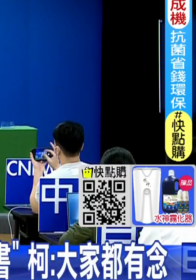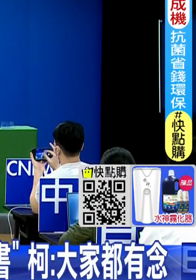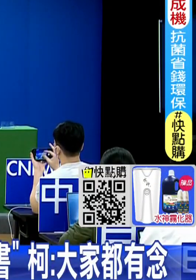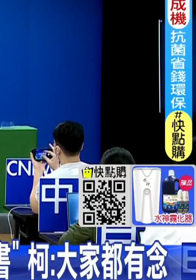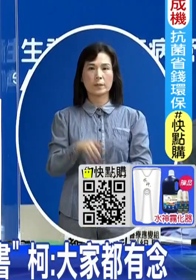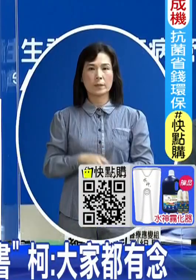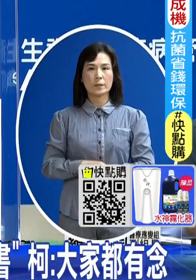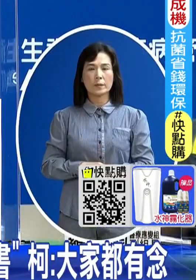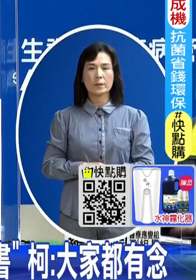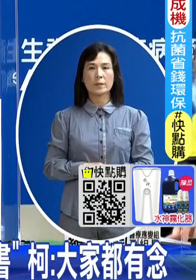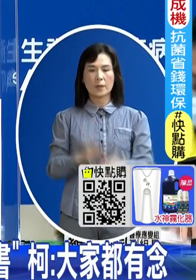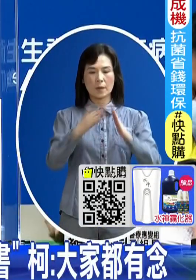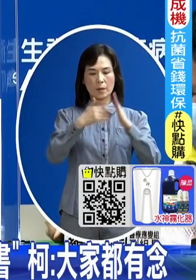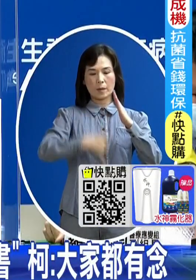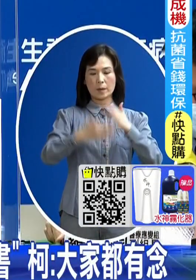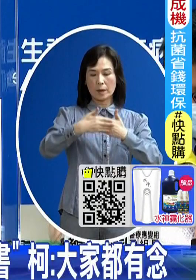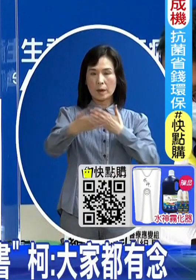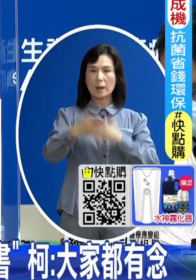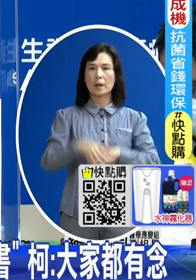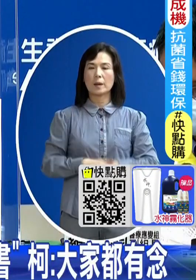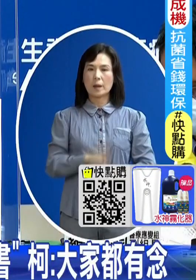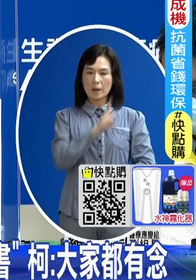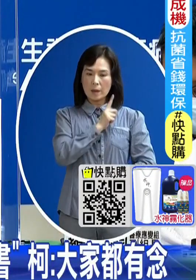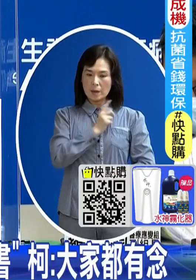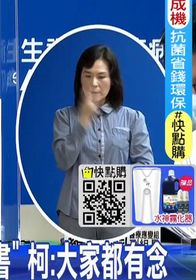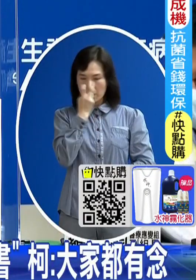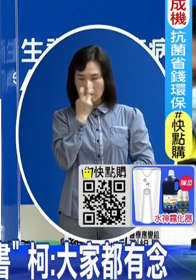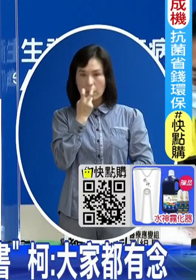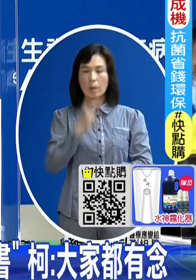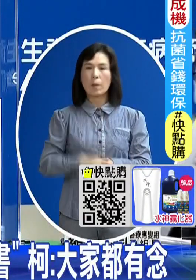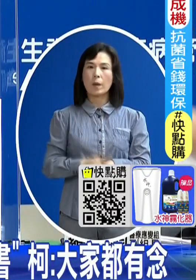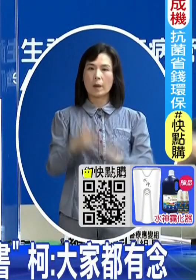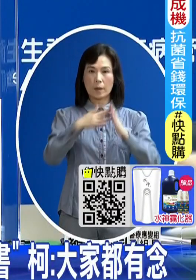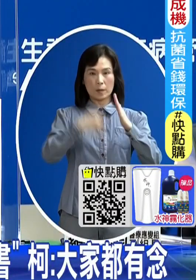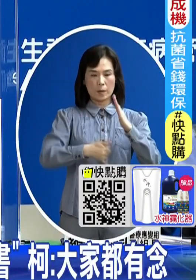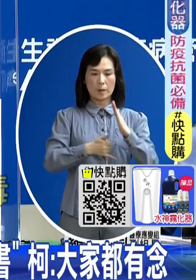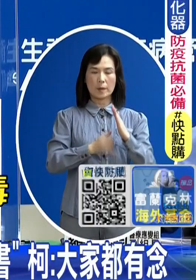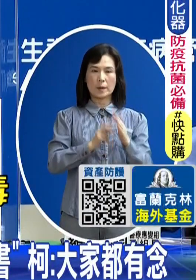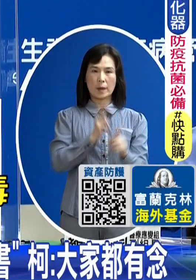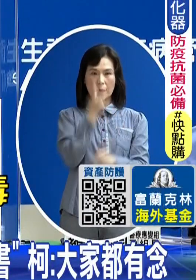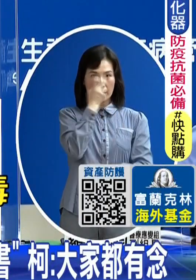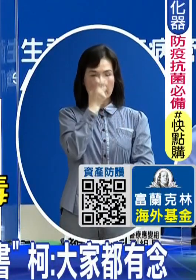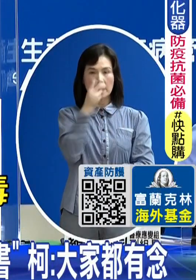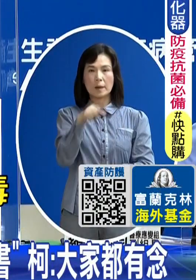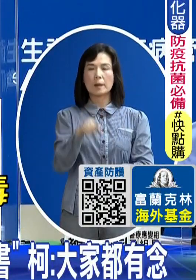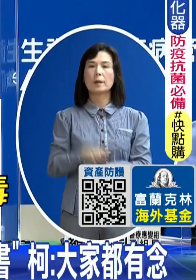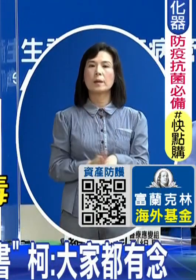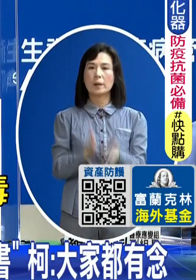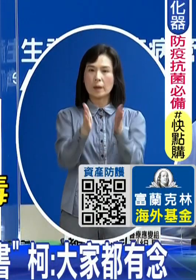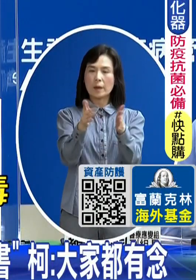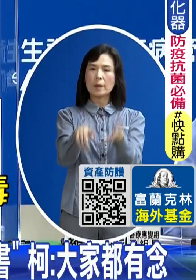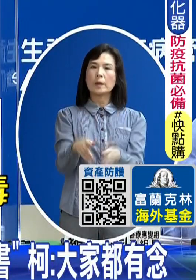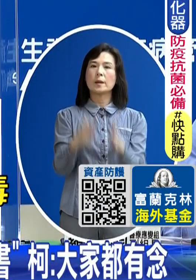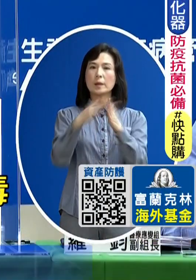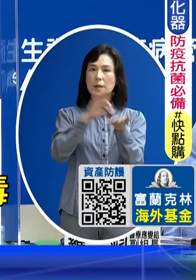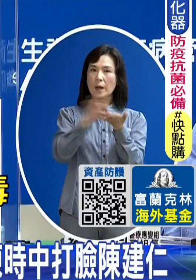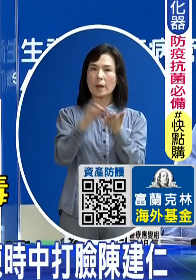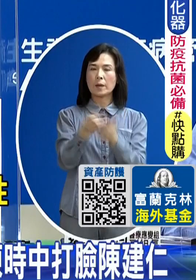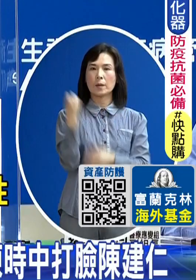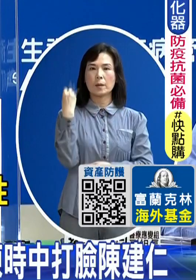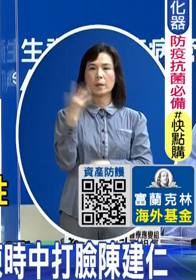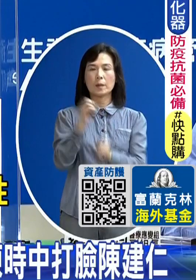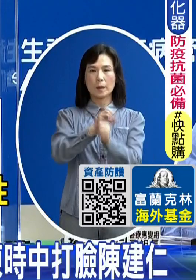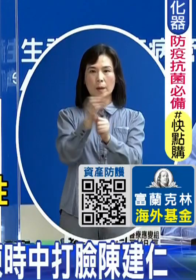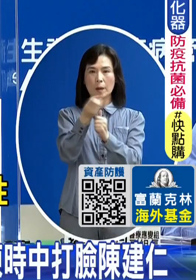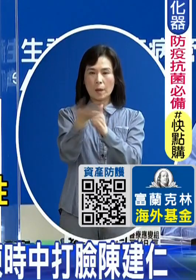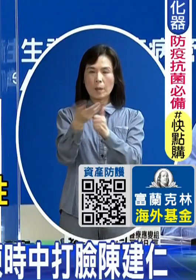做了这个宣布， 居家隔离自主防疫，居家检疫的对象，使用家用新型冠状病